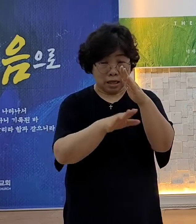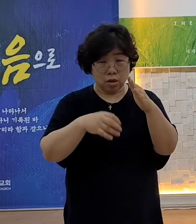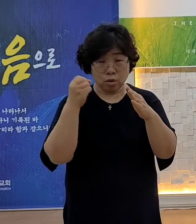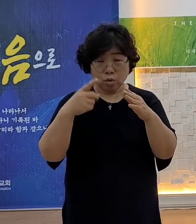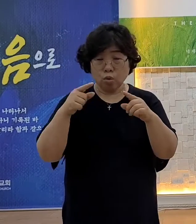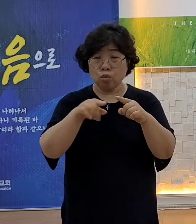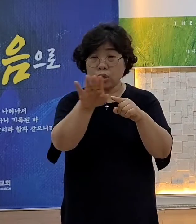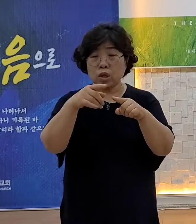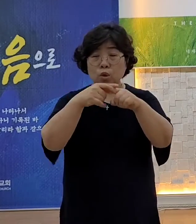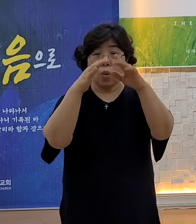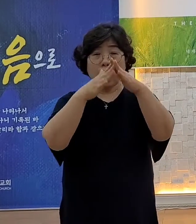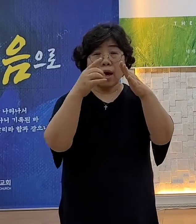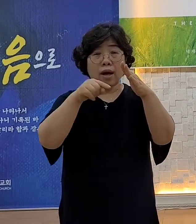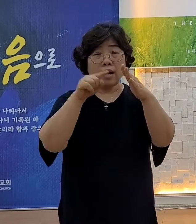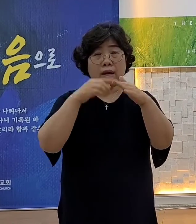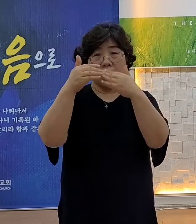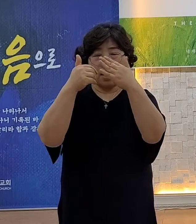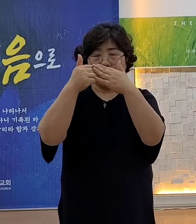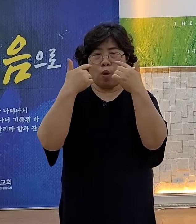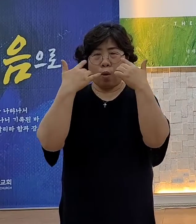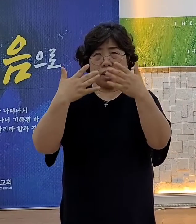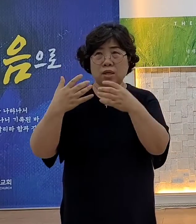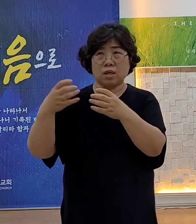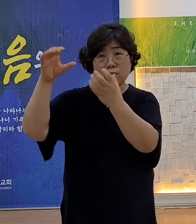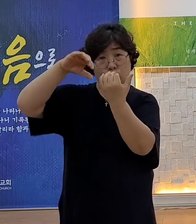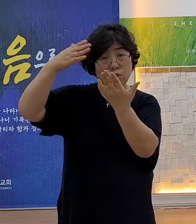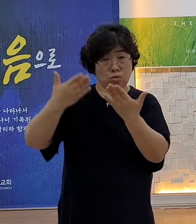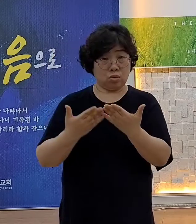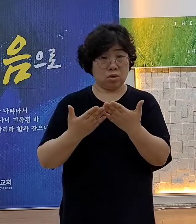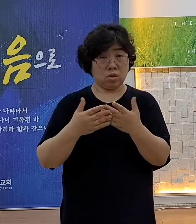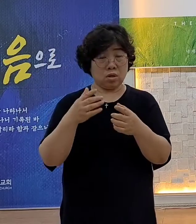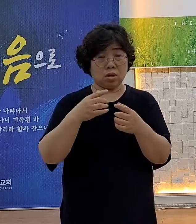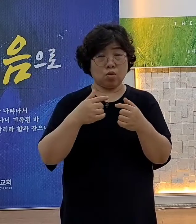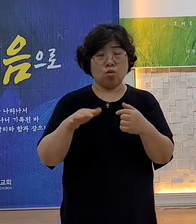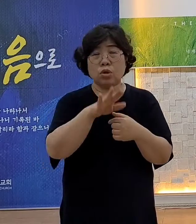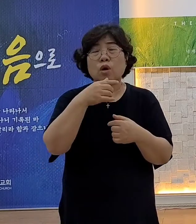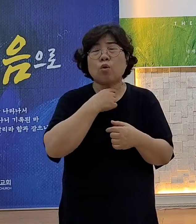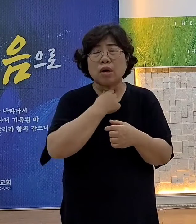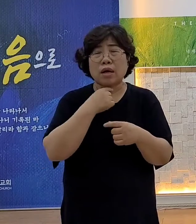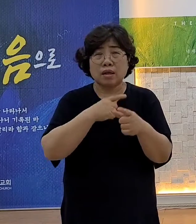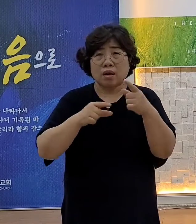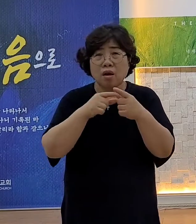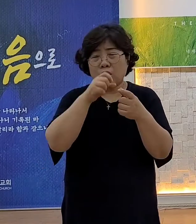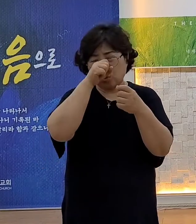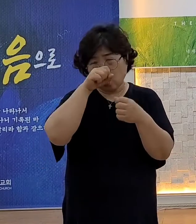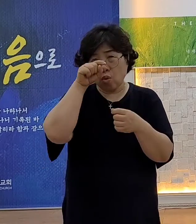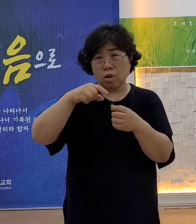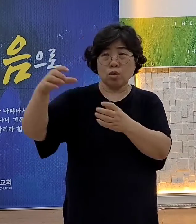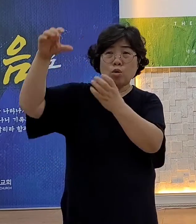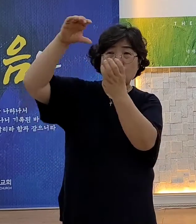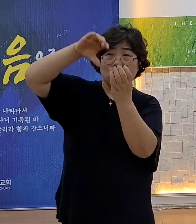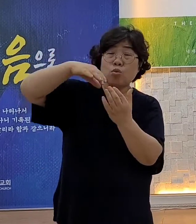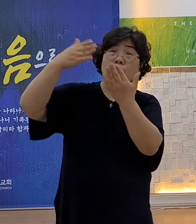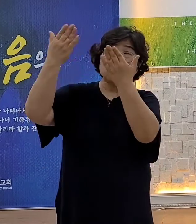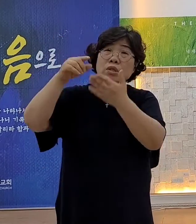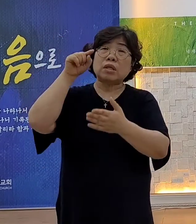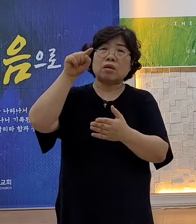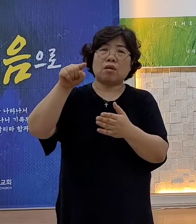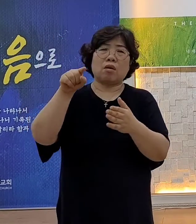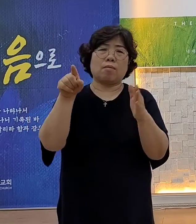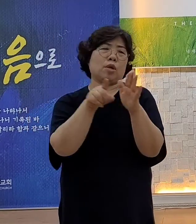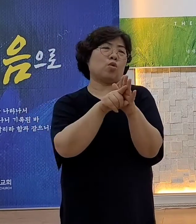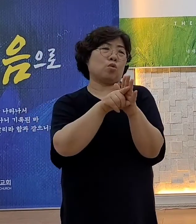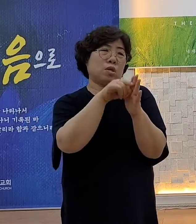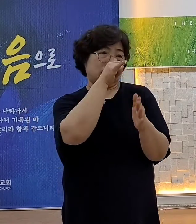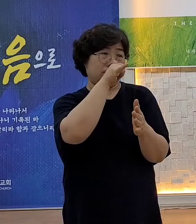우리 교회에 하나님께서 분명히 우리가 원하는 더 귀한 것들, 좋은 것들을 이렇게 부어 주실 것을 저는